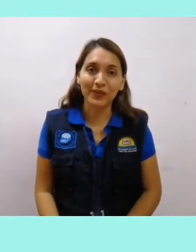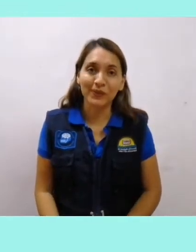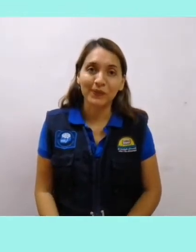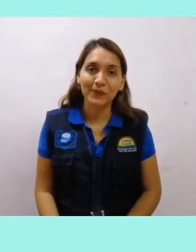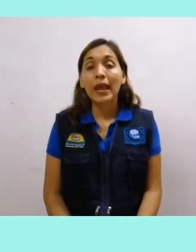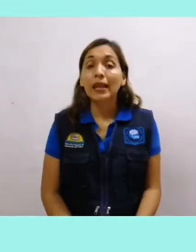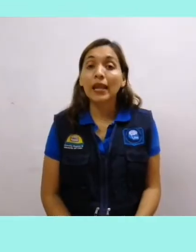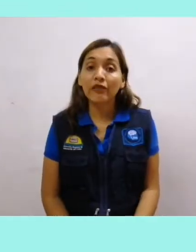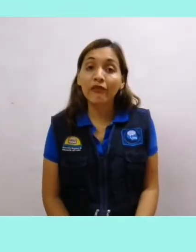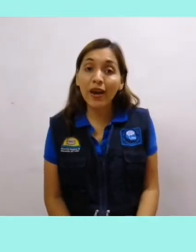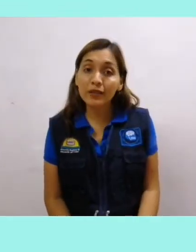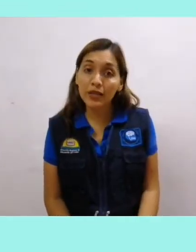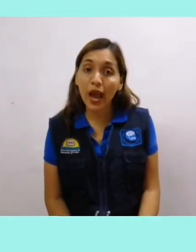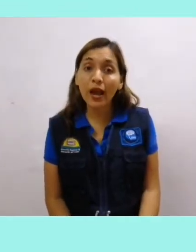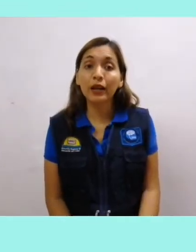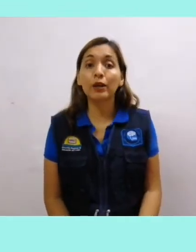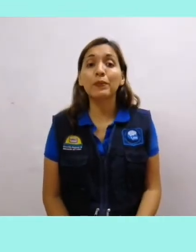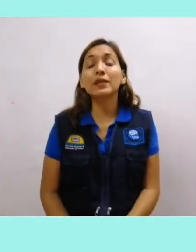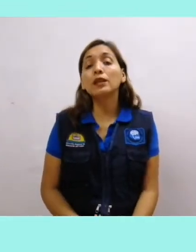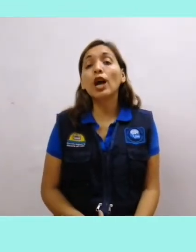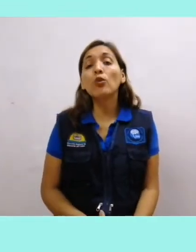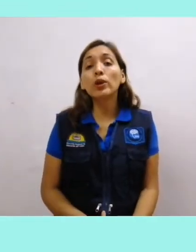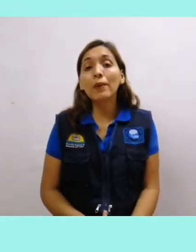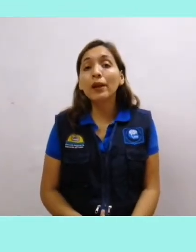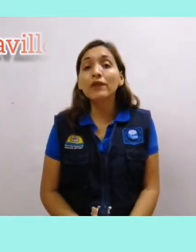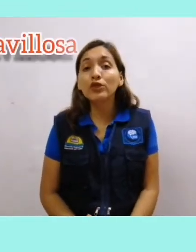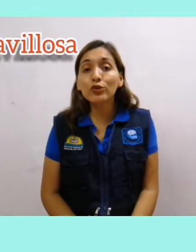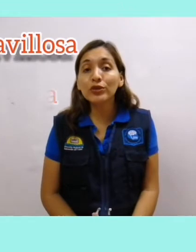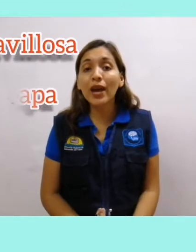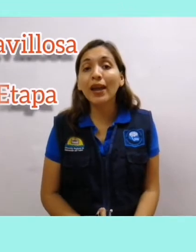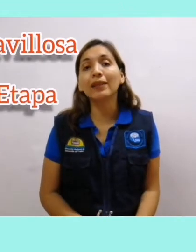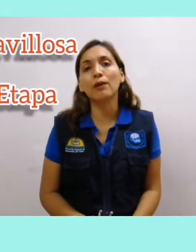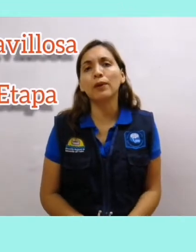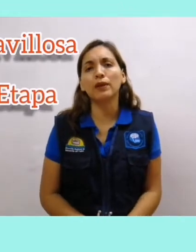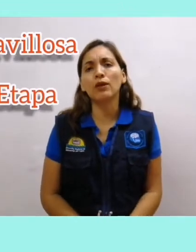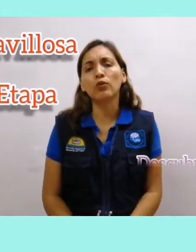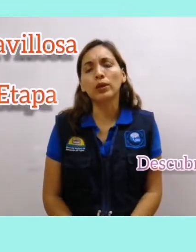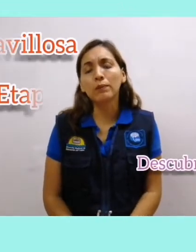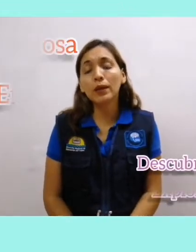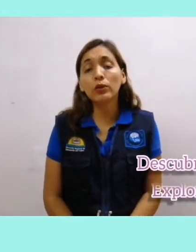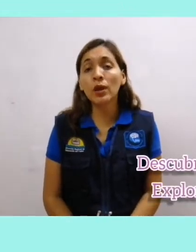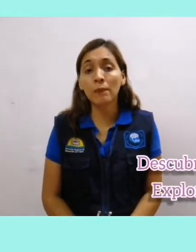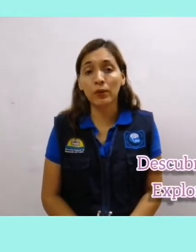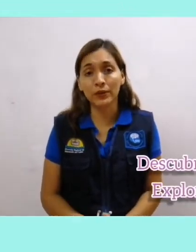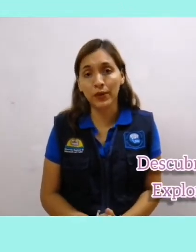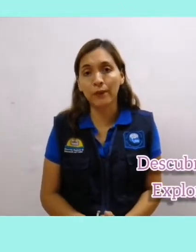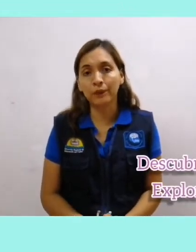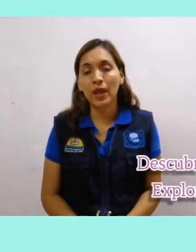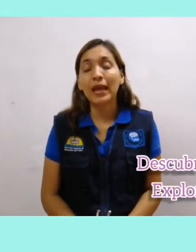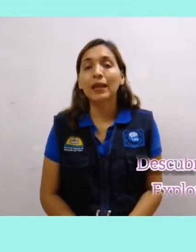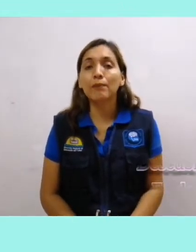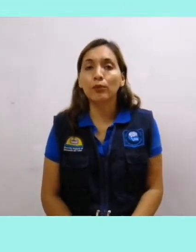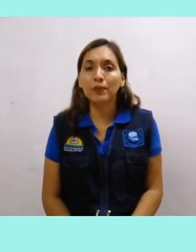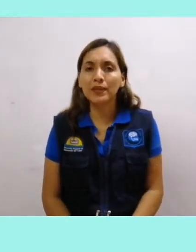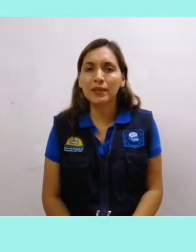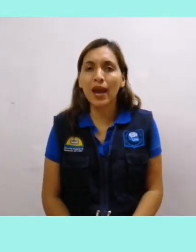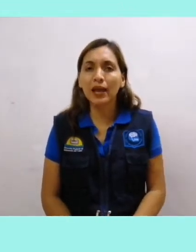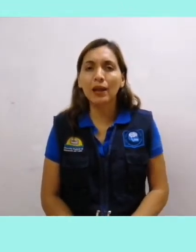La infancia Representa una maravillosa Etapa de descubrimiento Y exploración Que propicia El